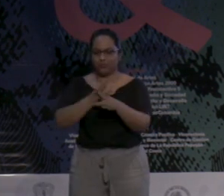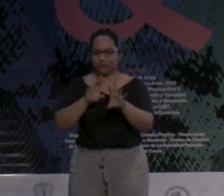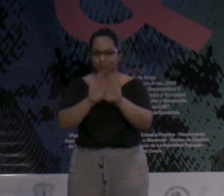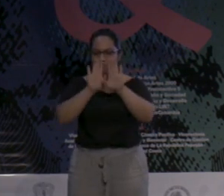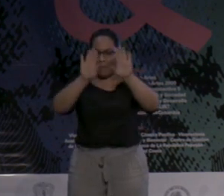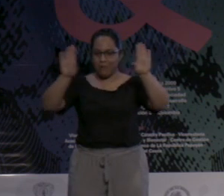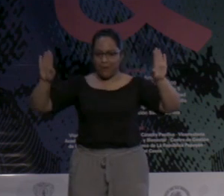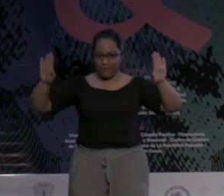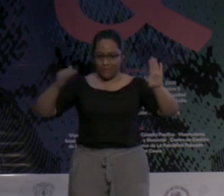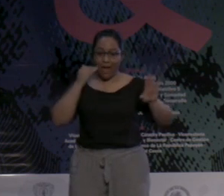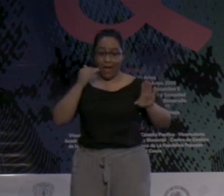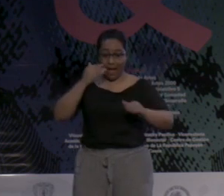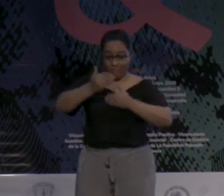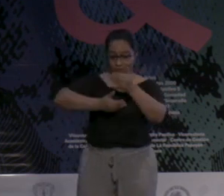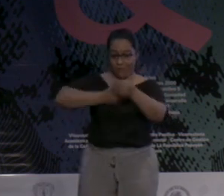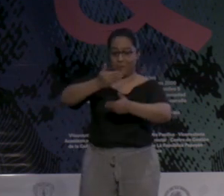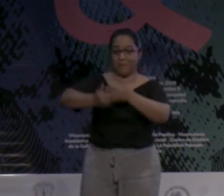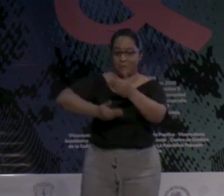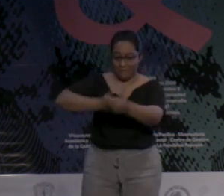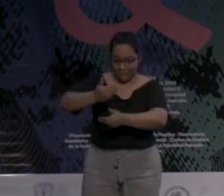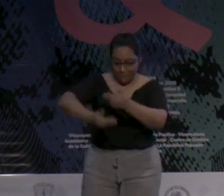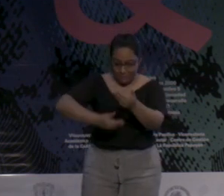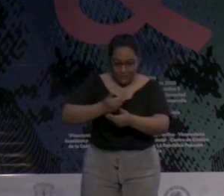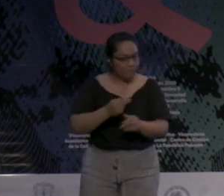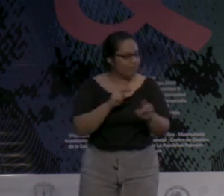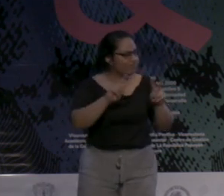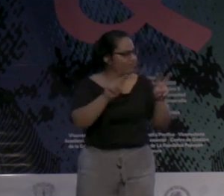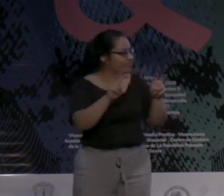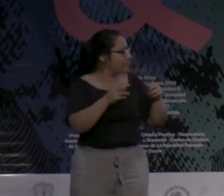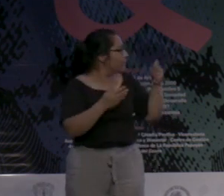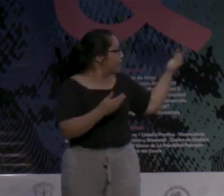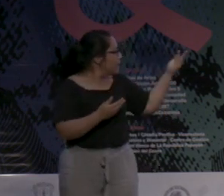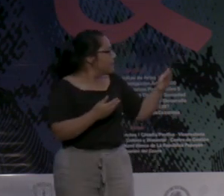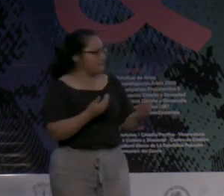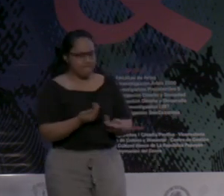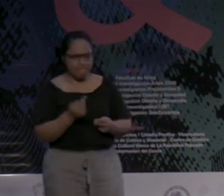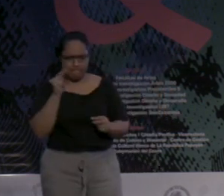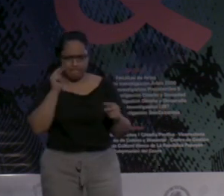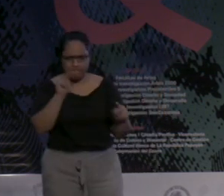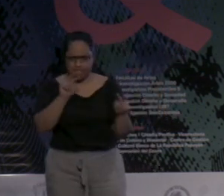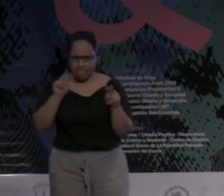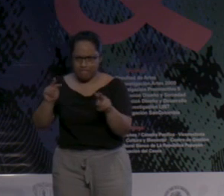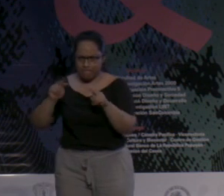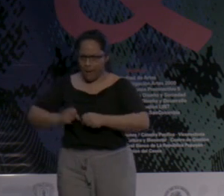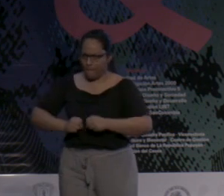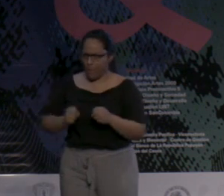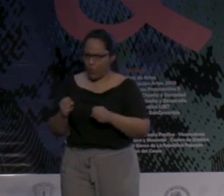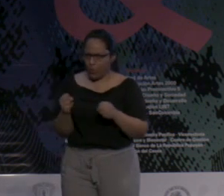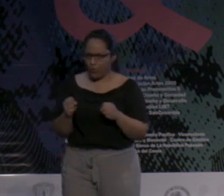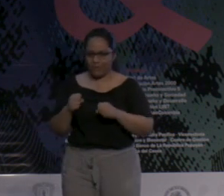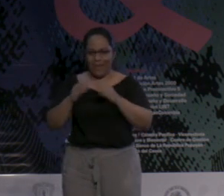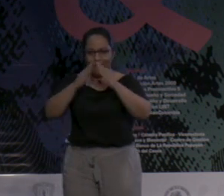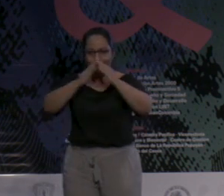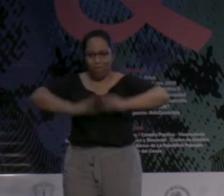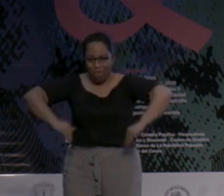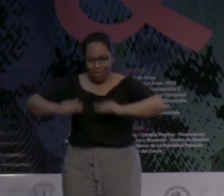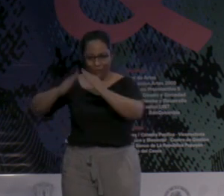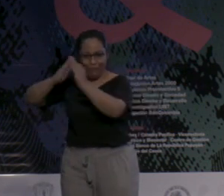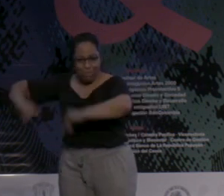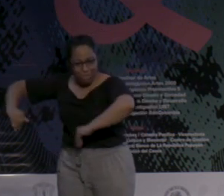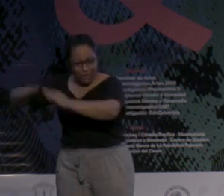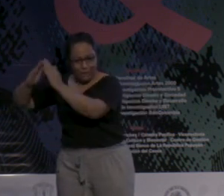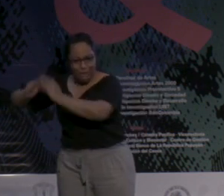en el 2000, una artista que yo respeto mucho, María Elvira Escayón, presentó en la Jorge Tadeo Lozano una obra muy bella